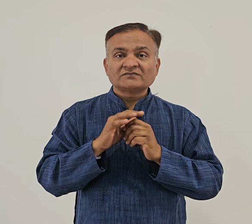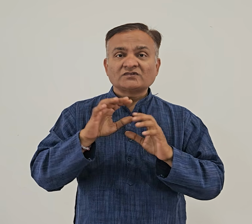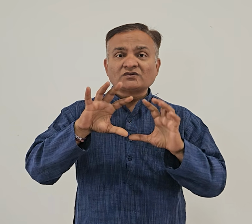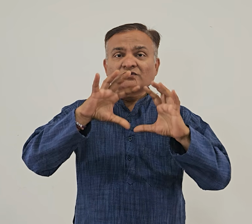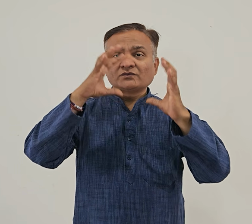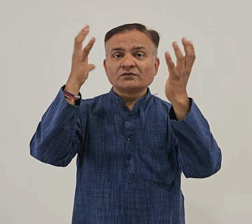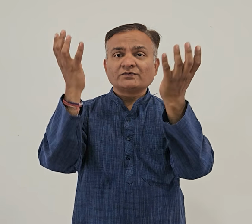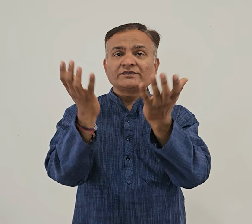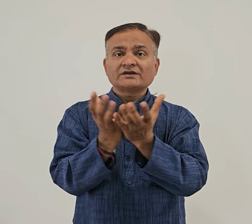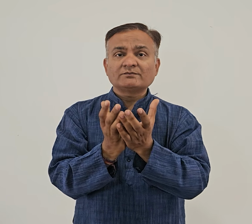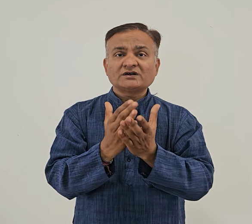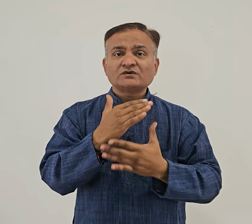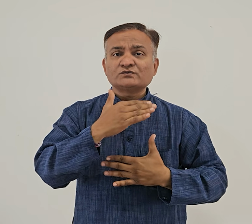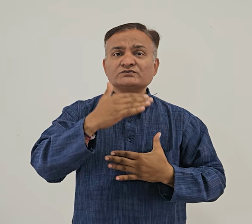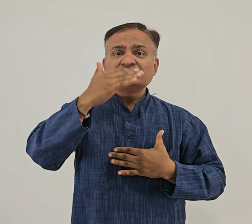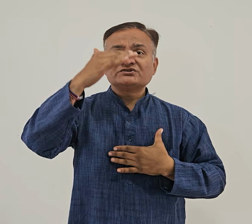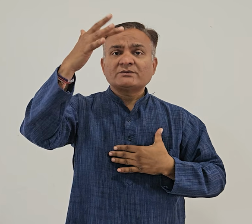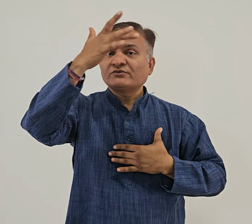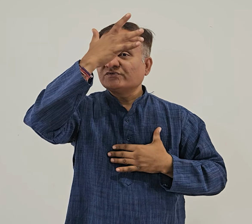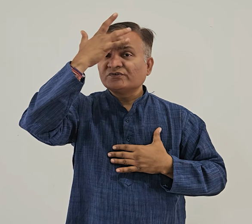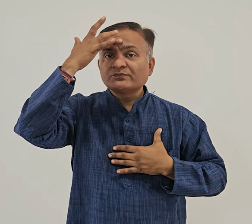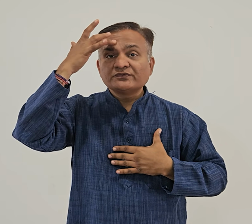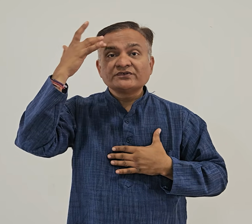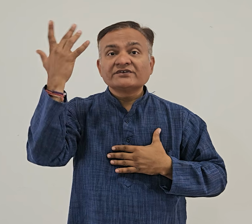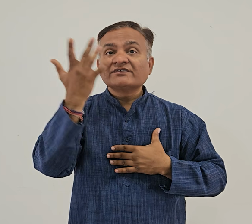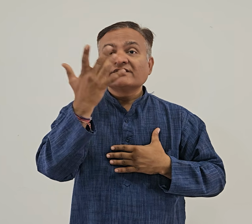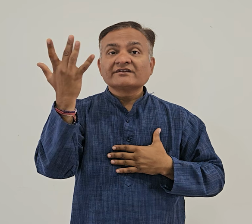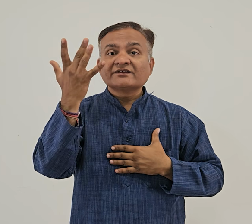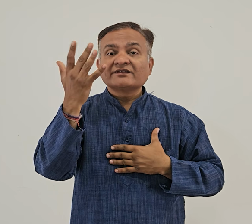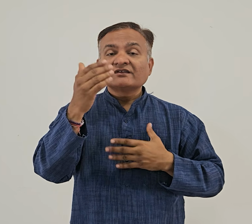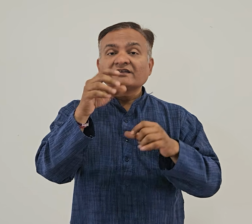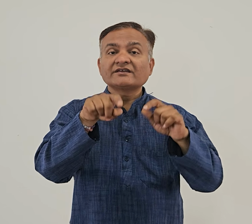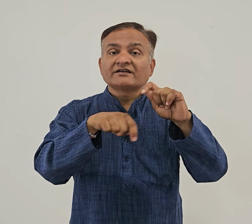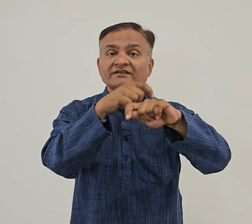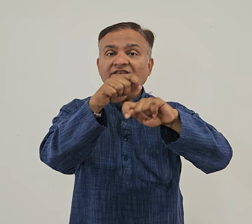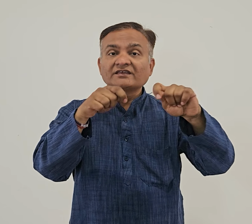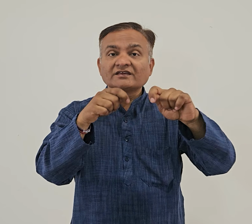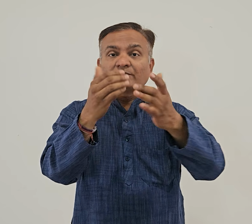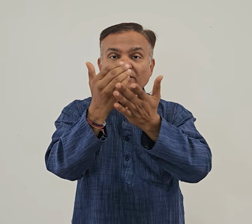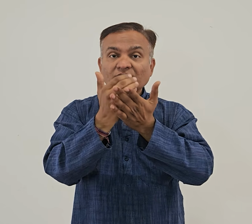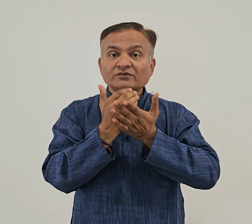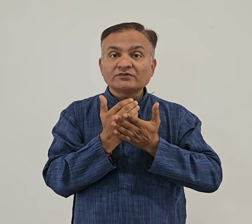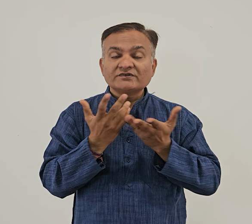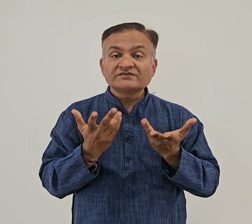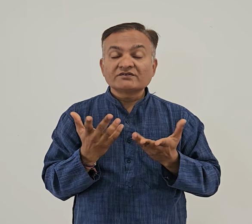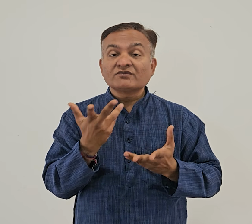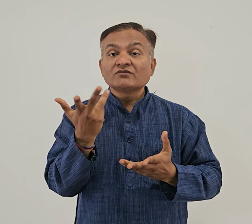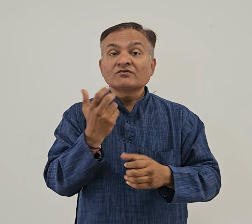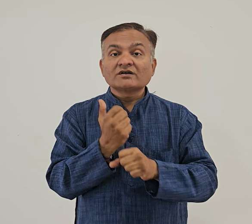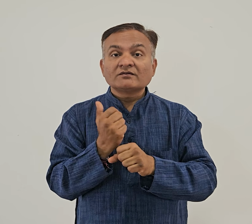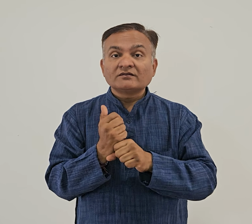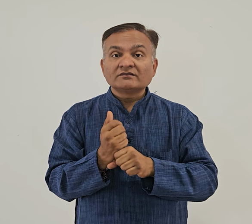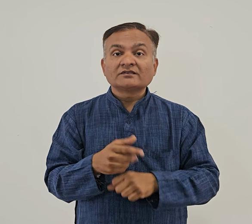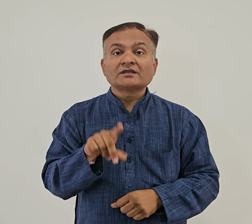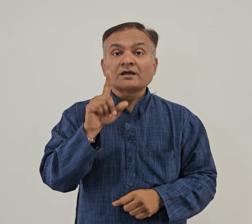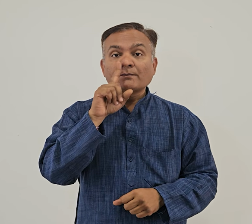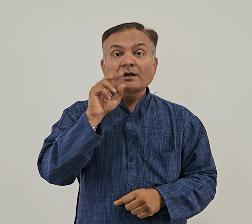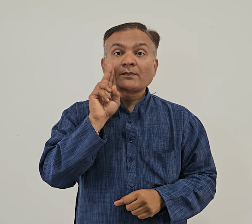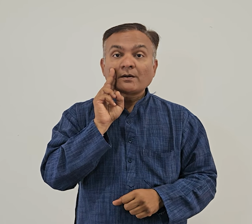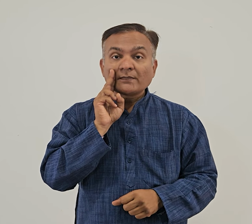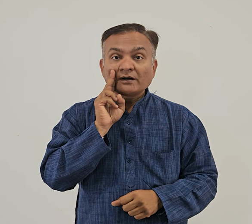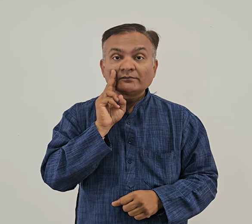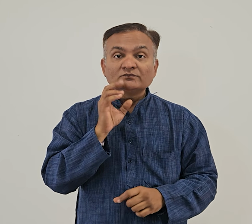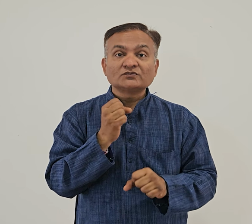ઊંચામાં ઊંચું પુણ્ય શેનાથી બંધાતું હશે? એવી કઈ વસ્તુ હોય કે જેનાથી ઊંચામાં ઊંચું પુણ્ય બાંધી શકાય? મા બાપ અને ગુરુની